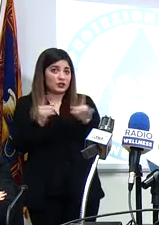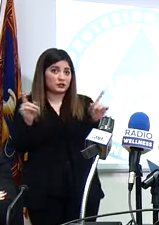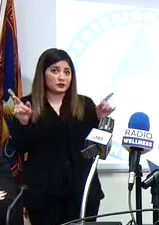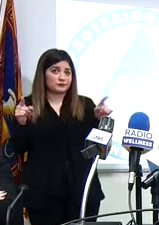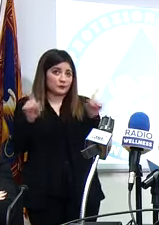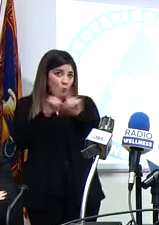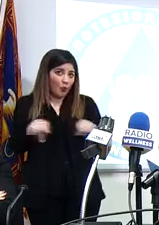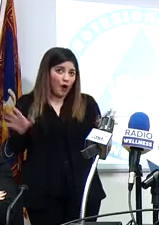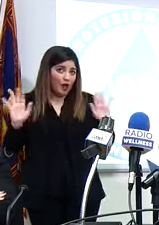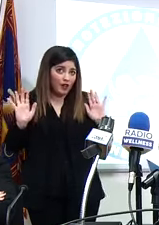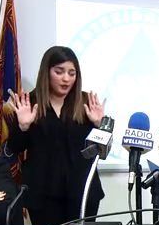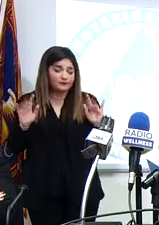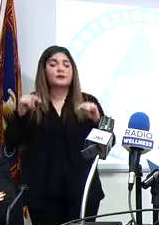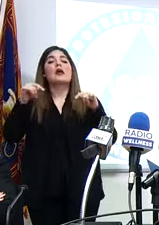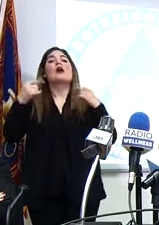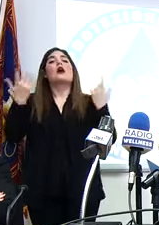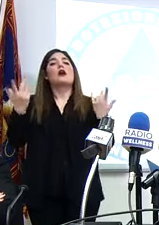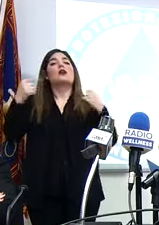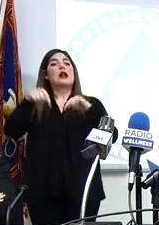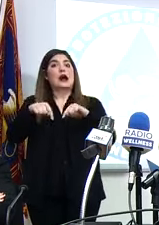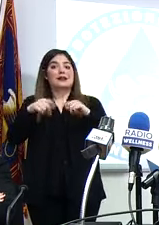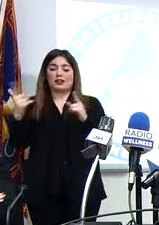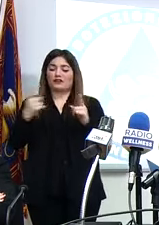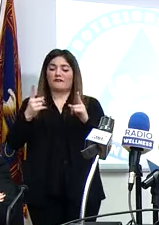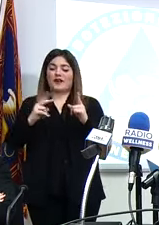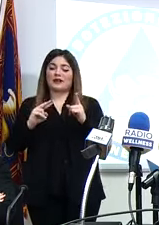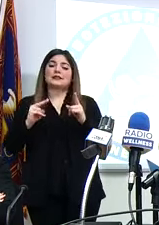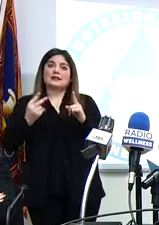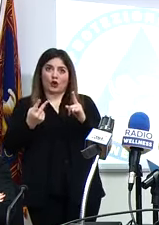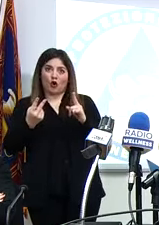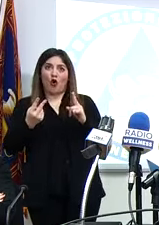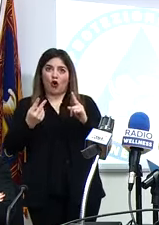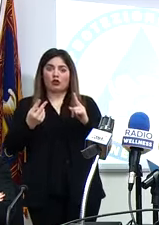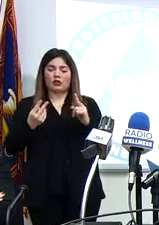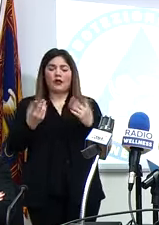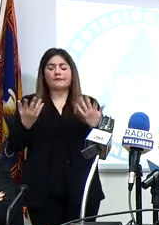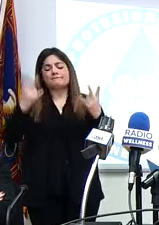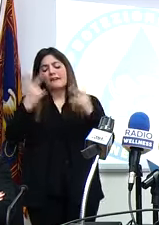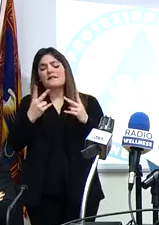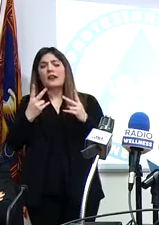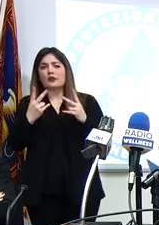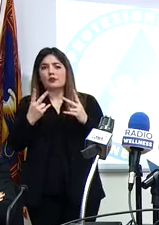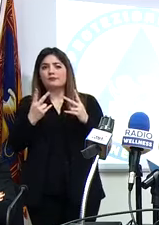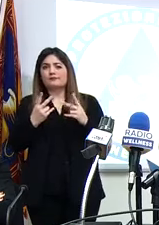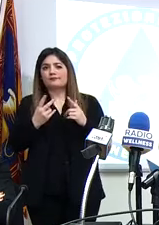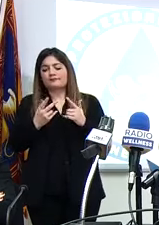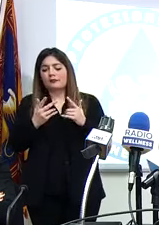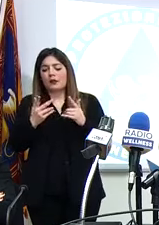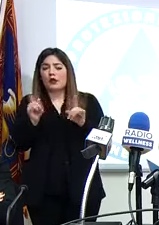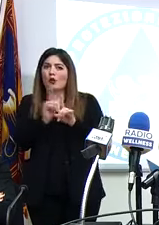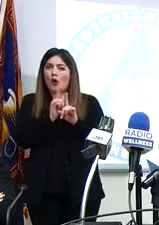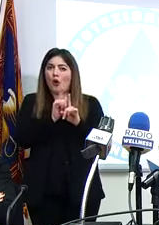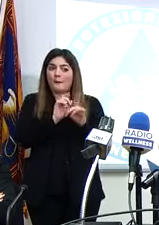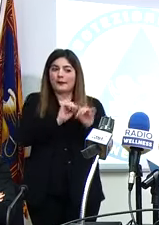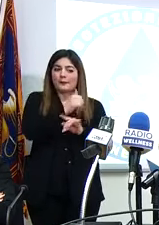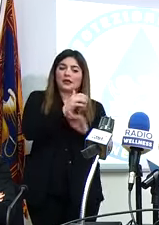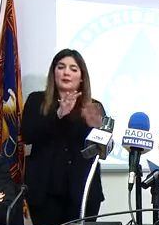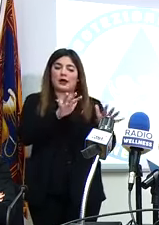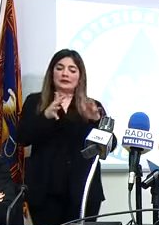è stata preponderante rispetto alla prima, ma come potete vedere, ecco, non si è mai andato in saturazione delle